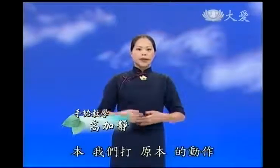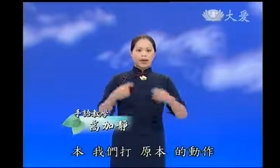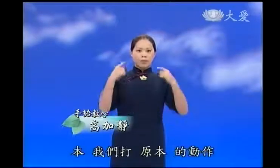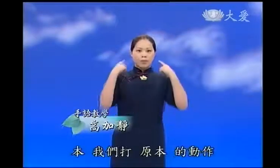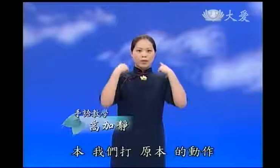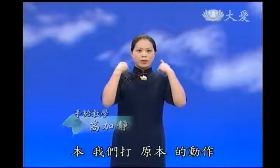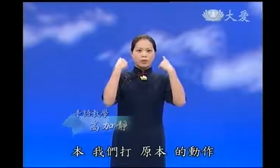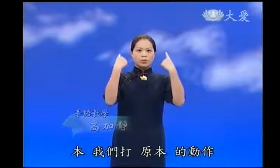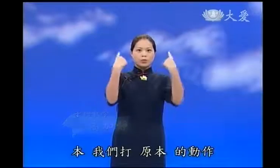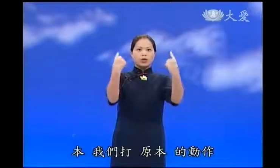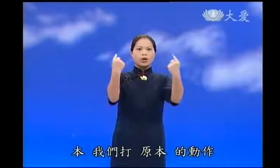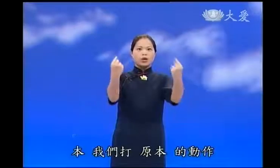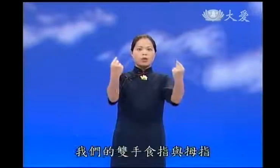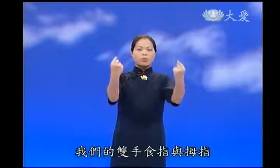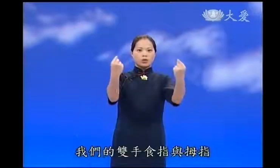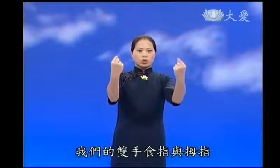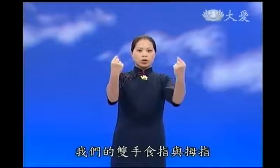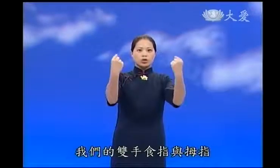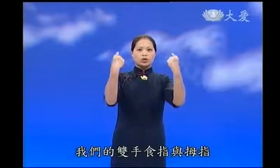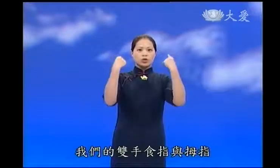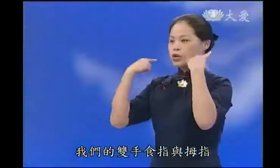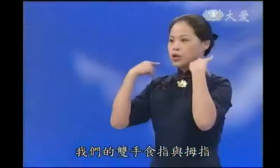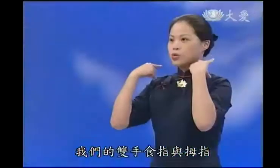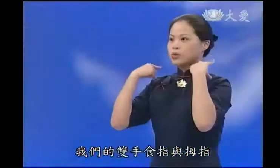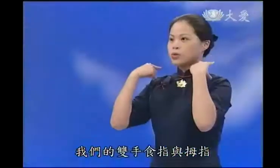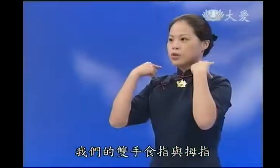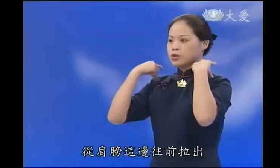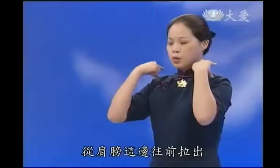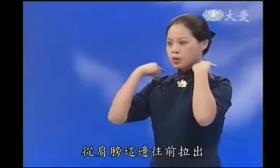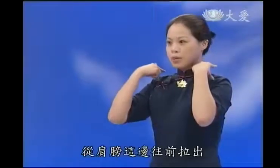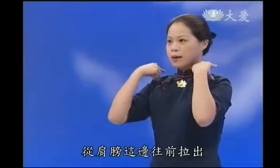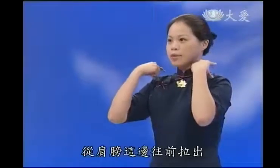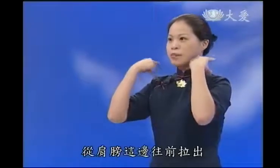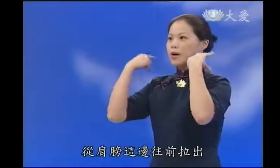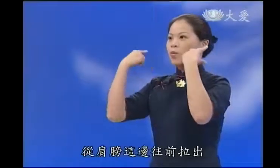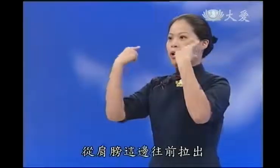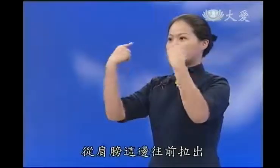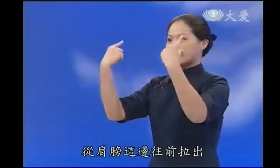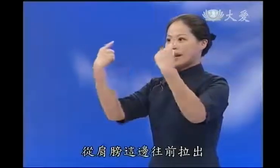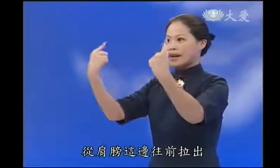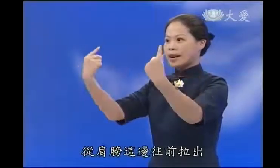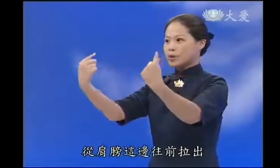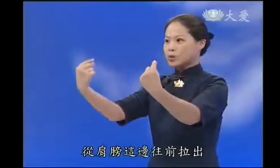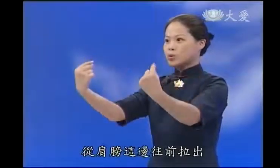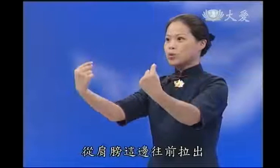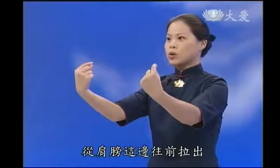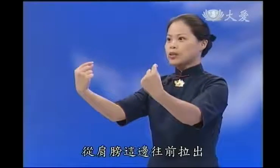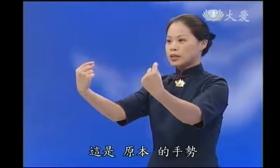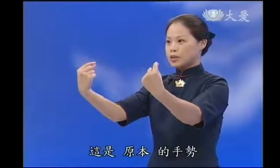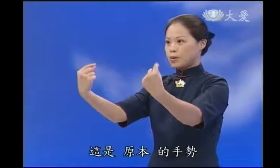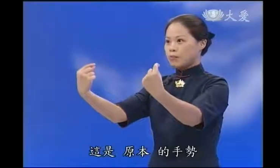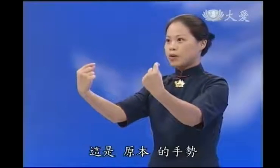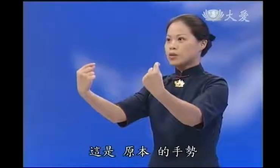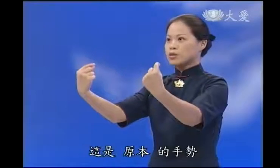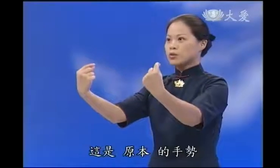打原本的动作，我们的双手食指与拇指从肩膀这边往前拉出，这是原本的手